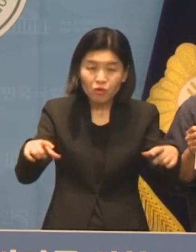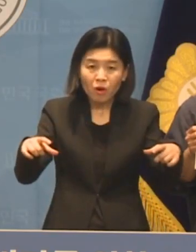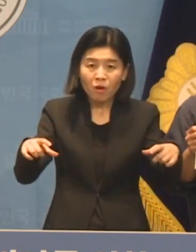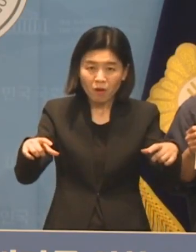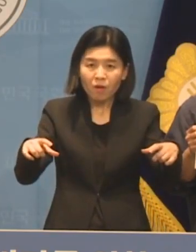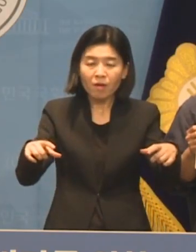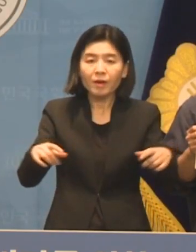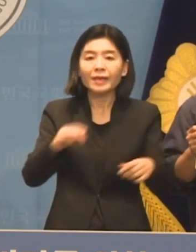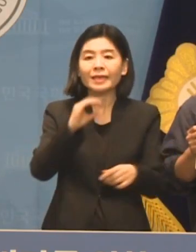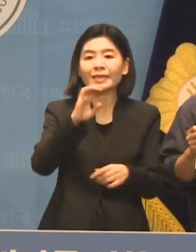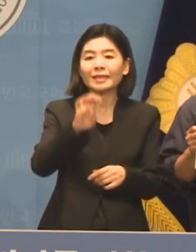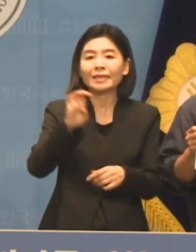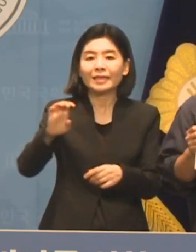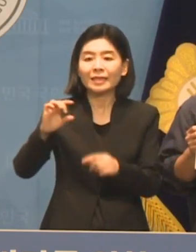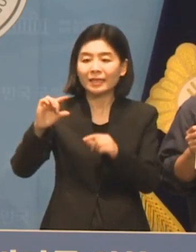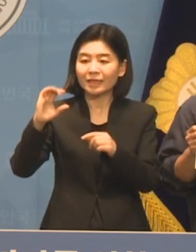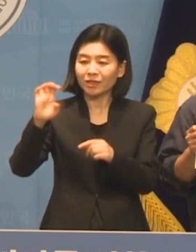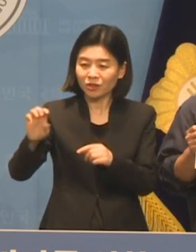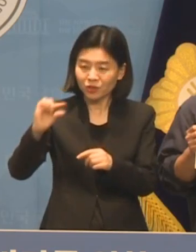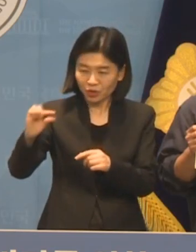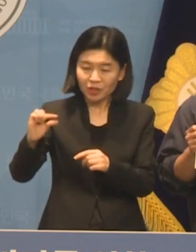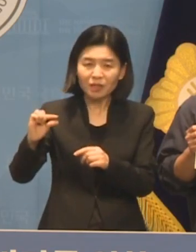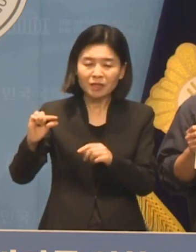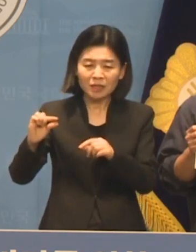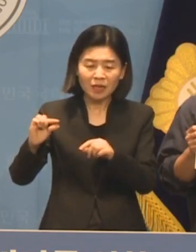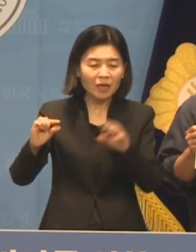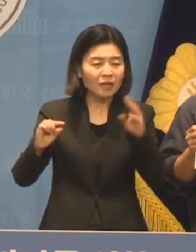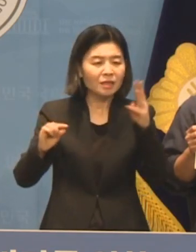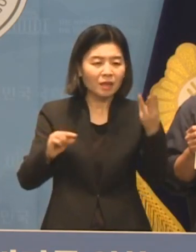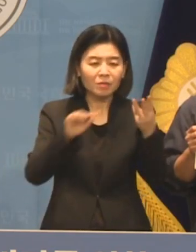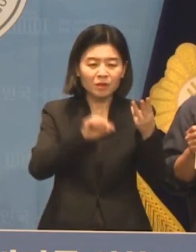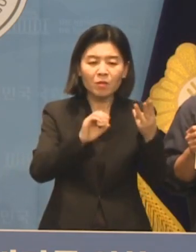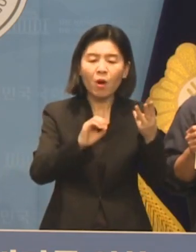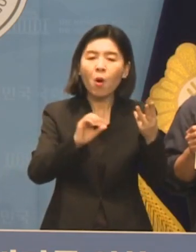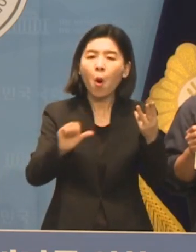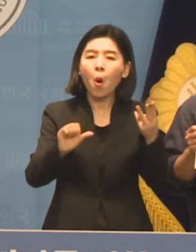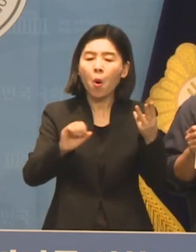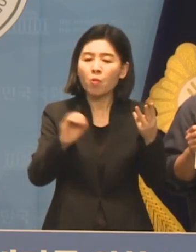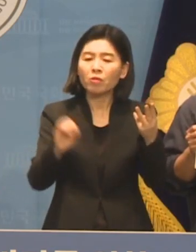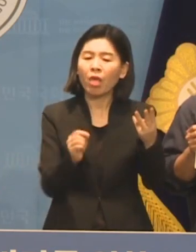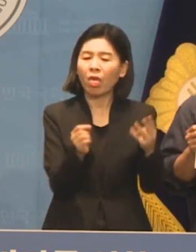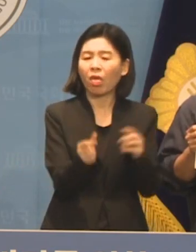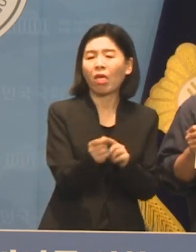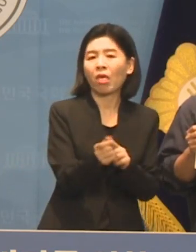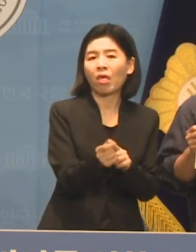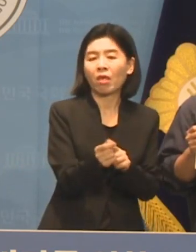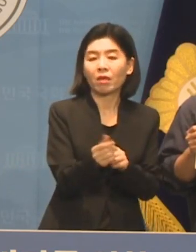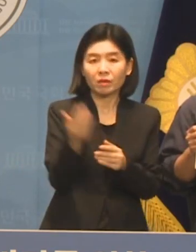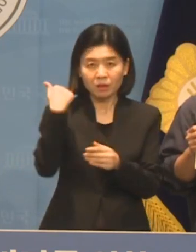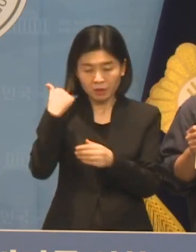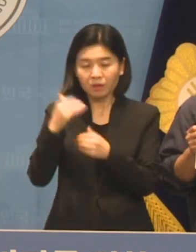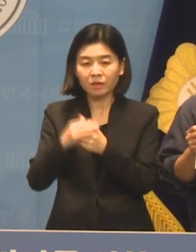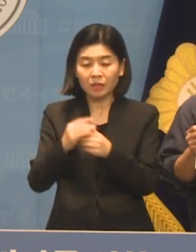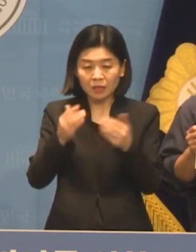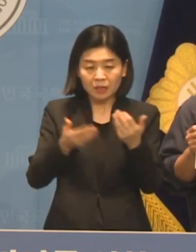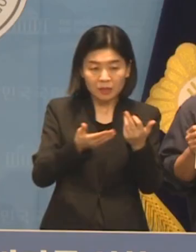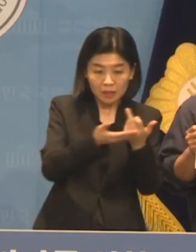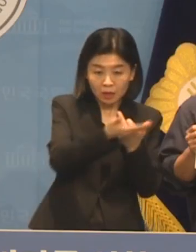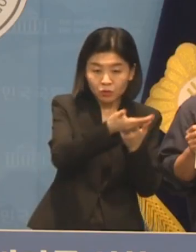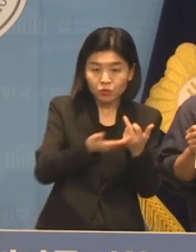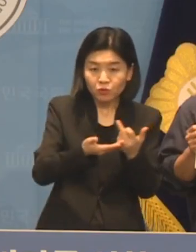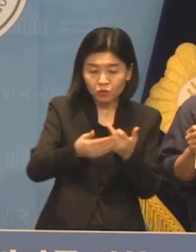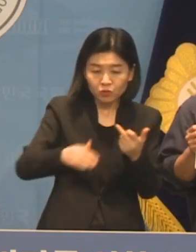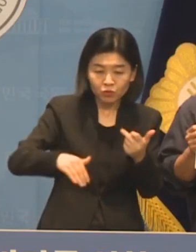즉 EEZ의 3.05% 수준에 불과합니다. 지난 4월 11일 해양수산부가 제주도 관탈돌 주변